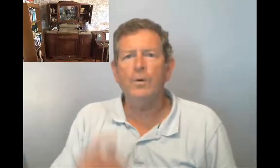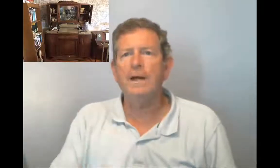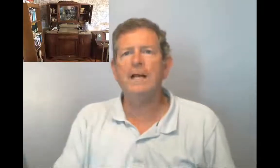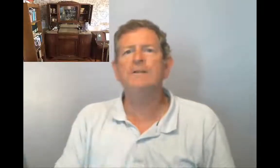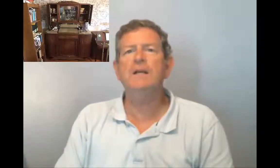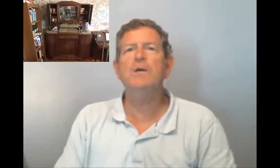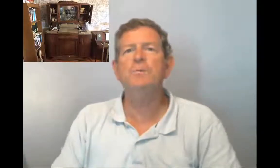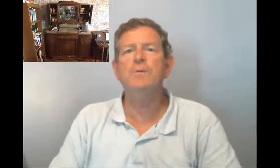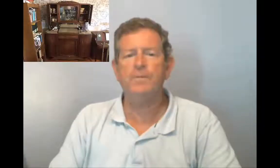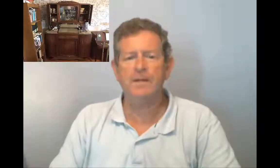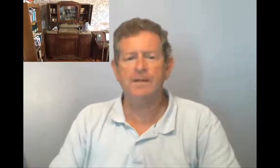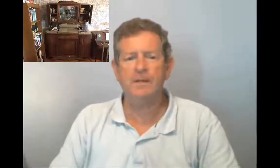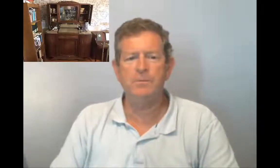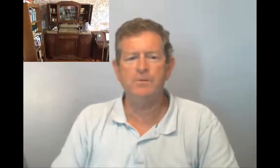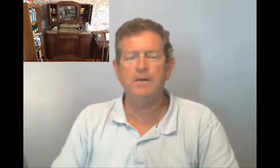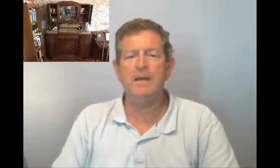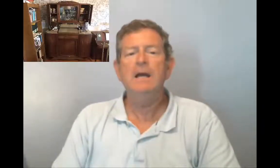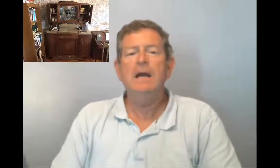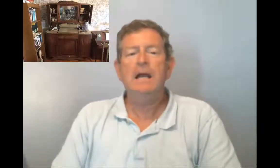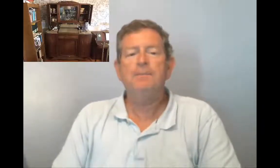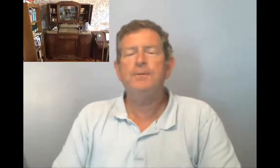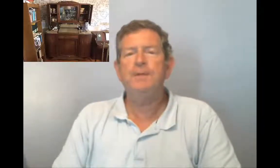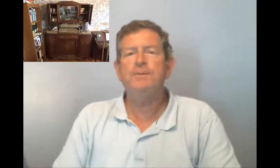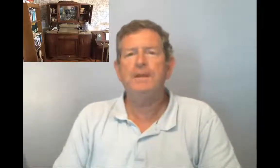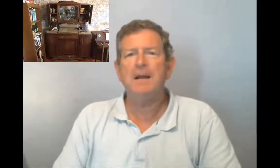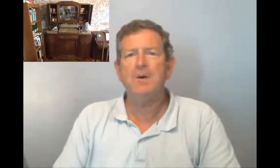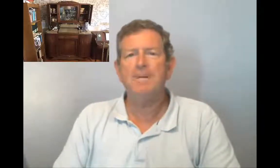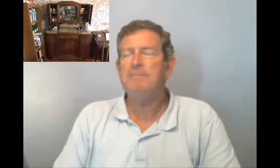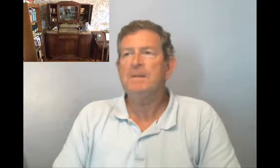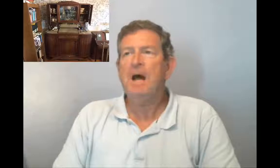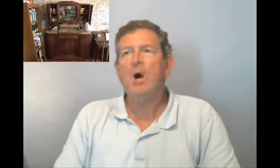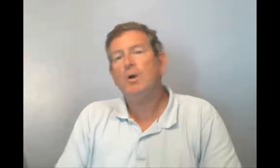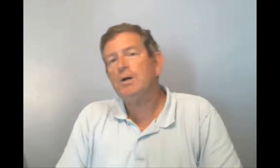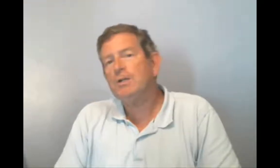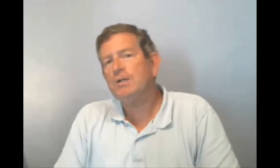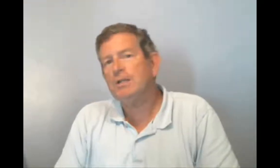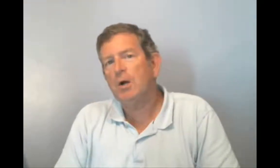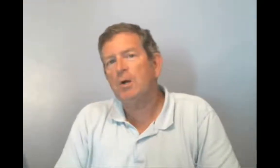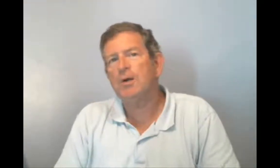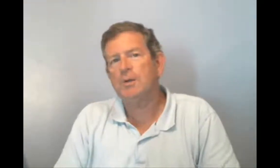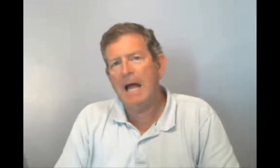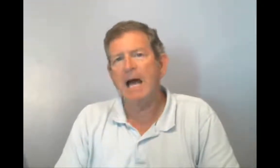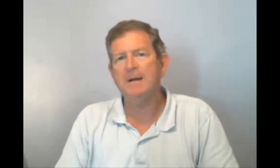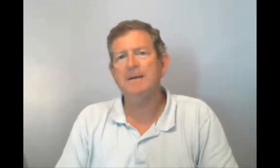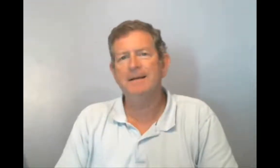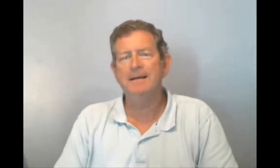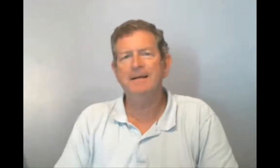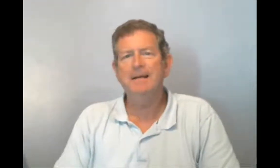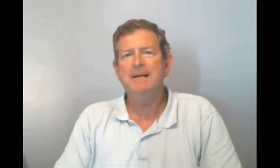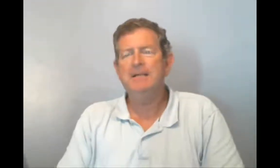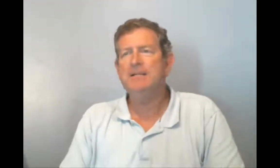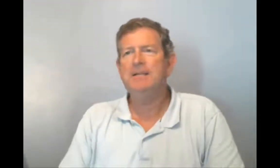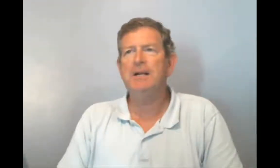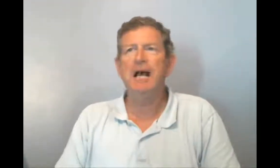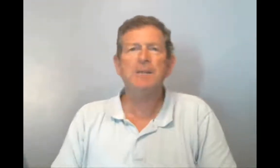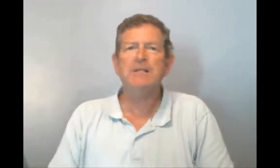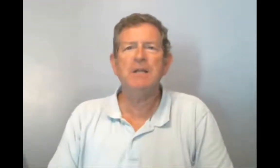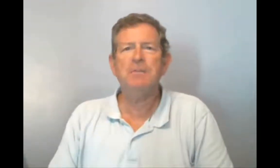Voilà, c'est le buffet, c'est le buffet. Et puis finalement, c'est encore de l'art, c'est de l'art, mais ce n'est pas